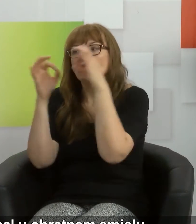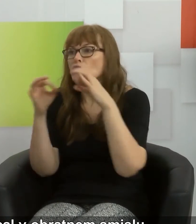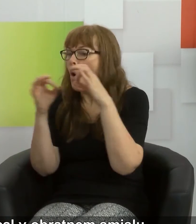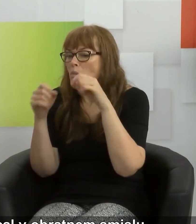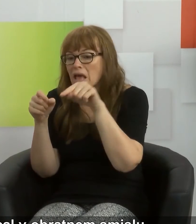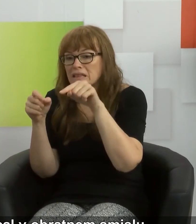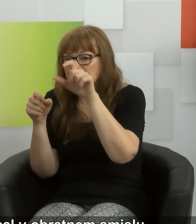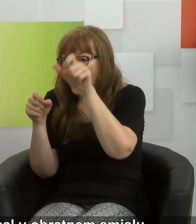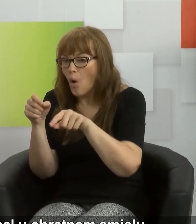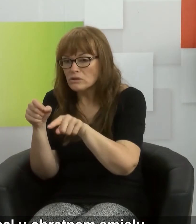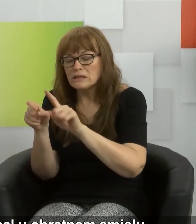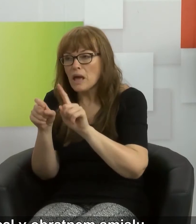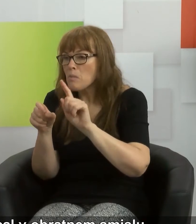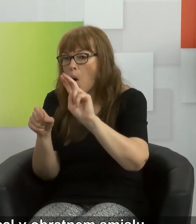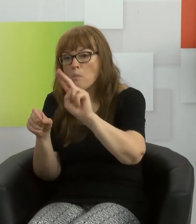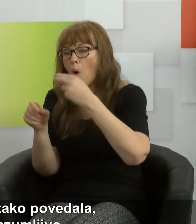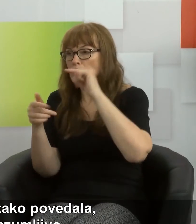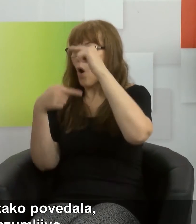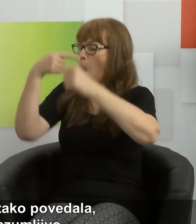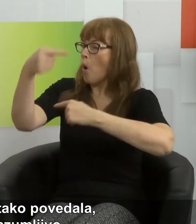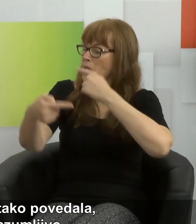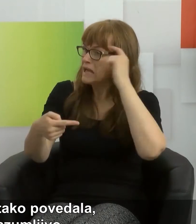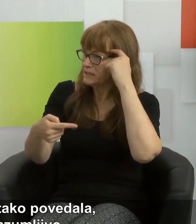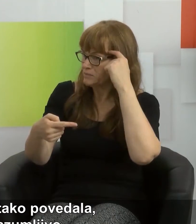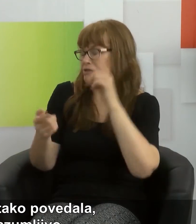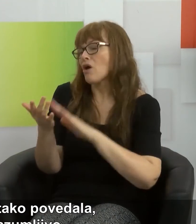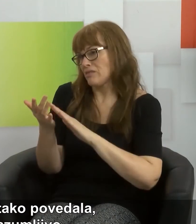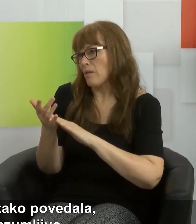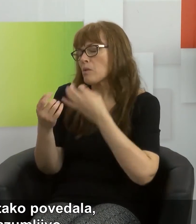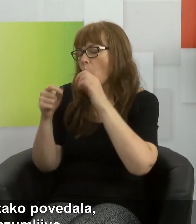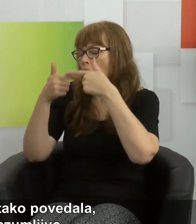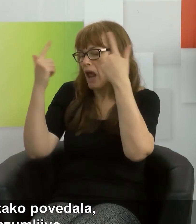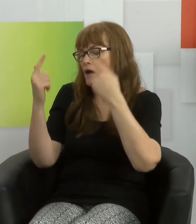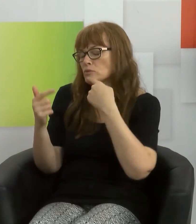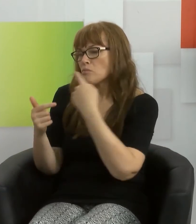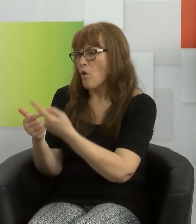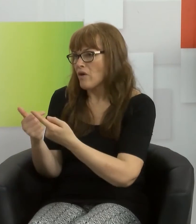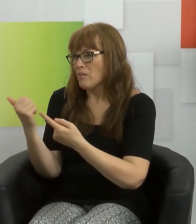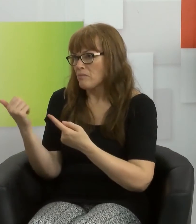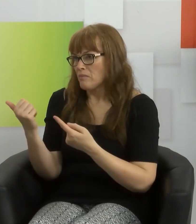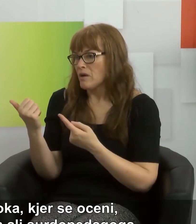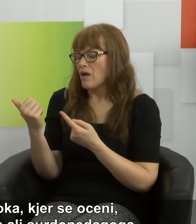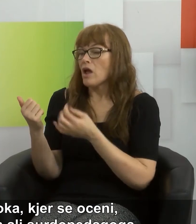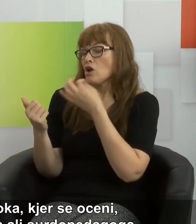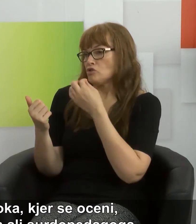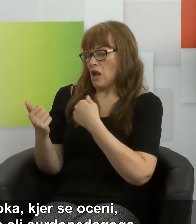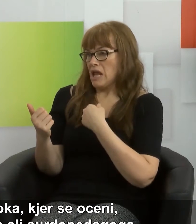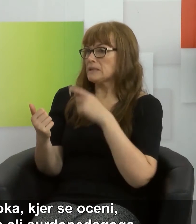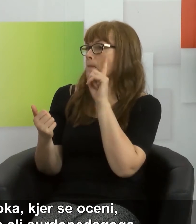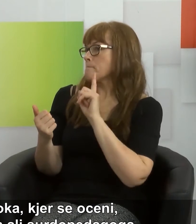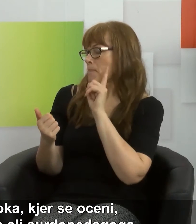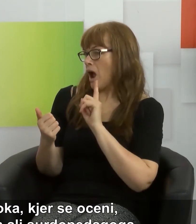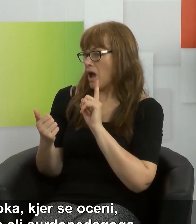bo poklical v obratnem smislu. Naprimer, bom tako povedala, da bo bolj razumljivo. Če sem jaz